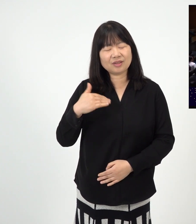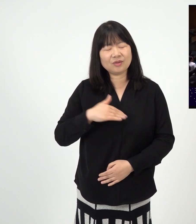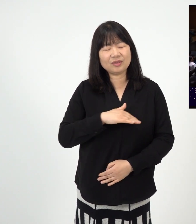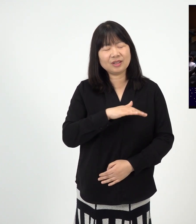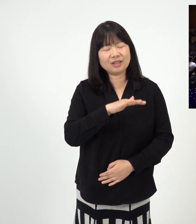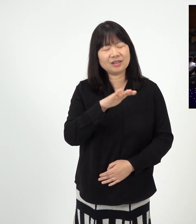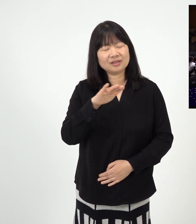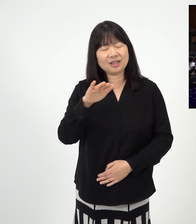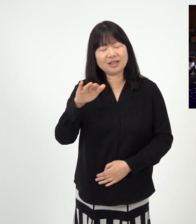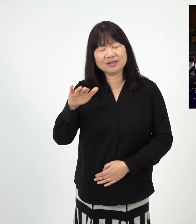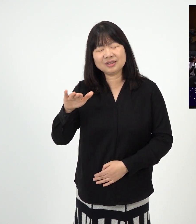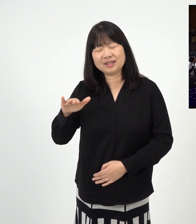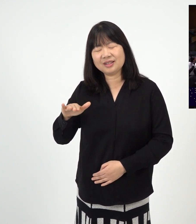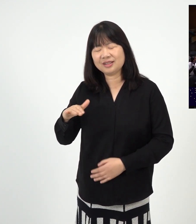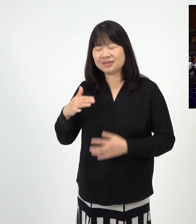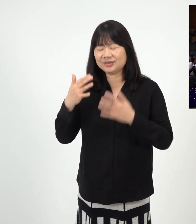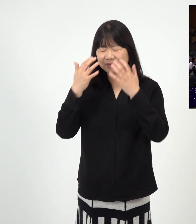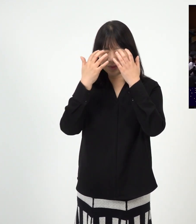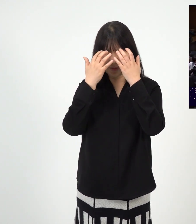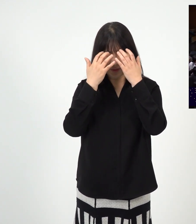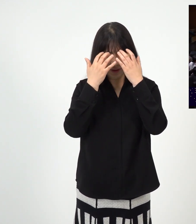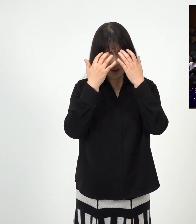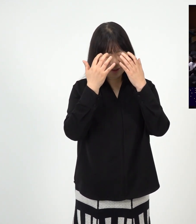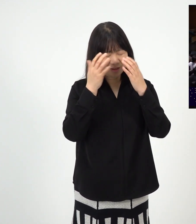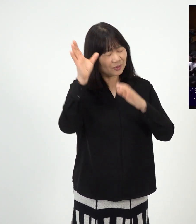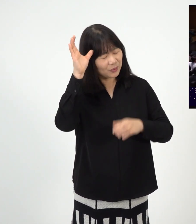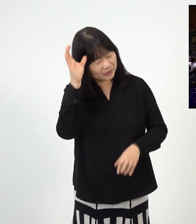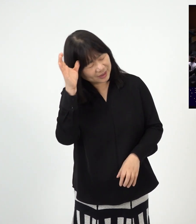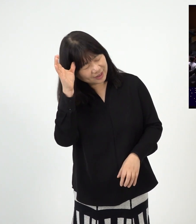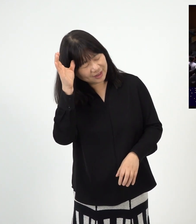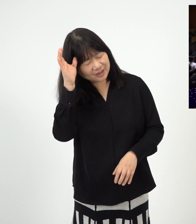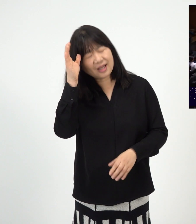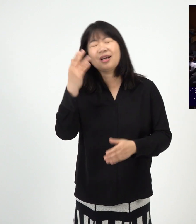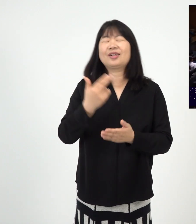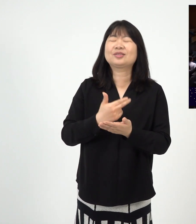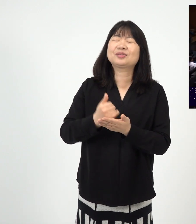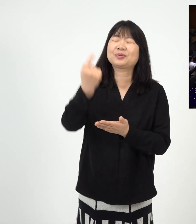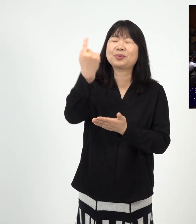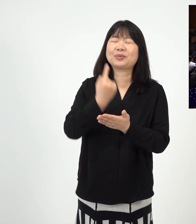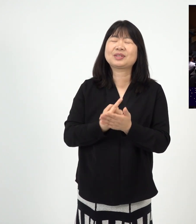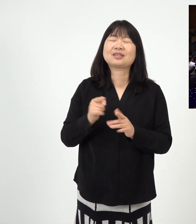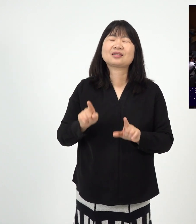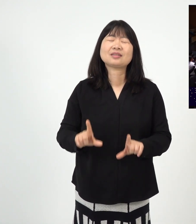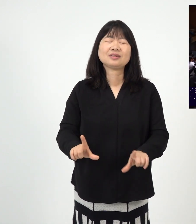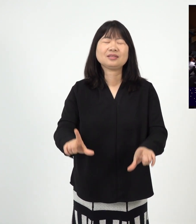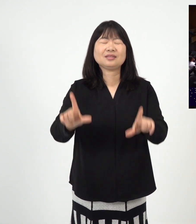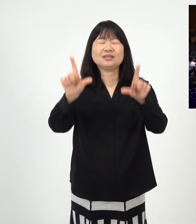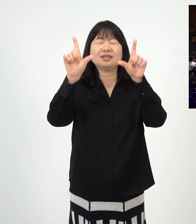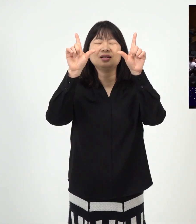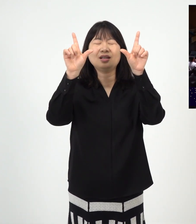우리 고대 안에 주오실 그날